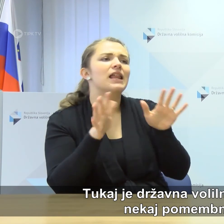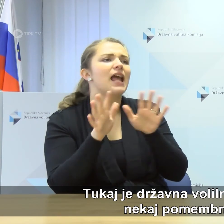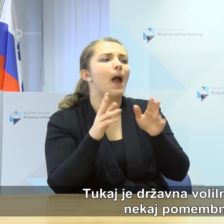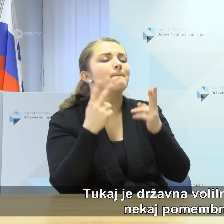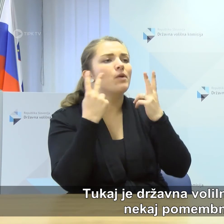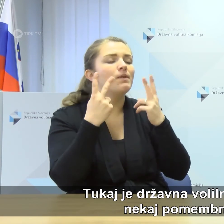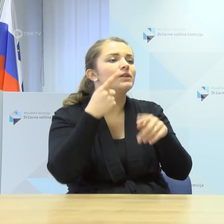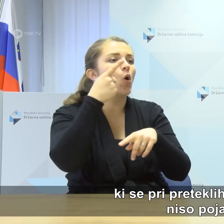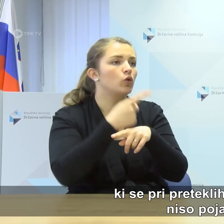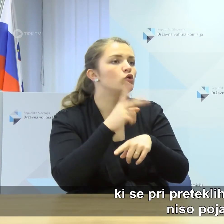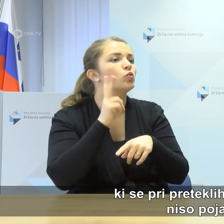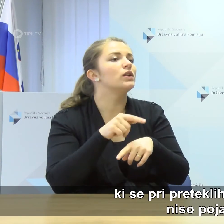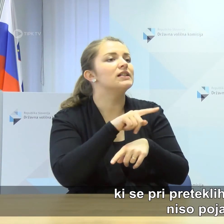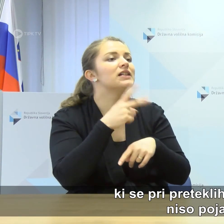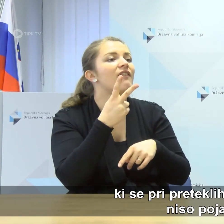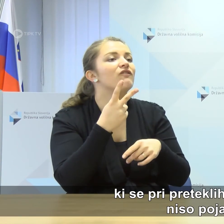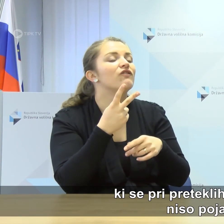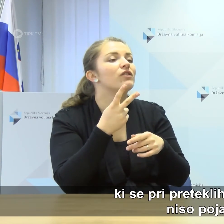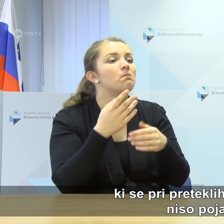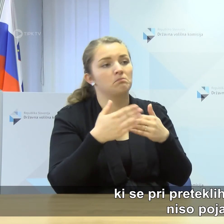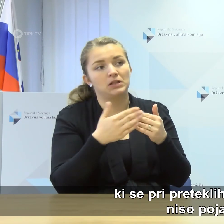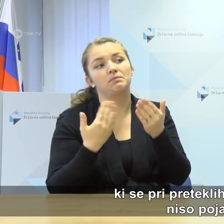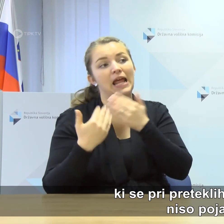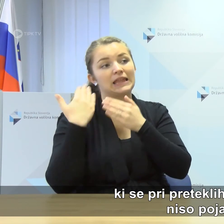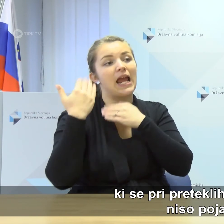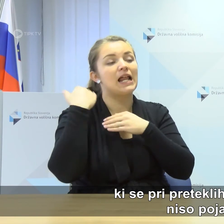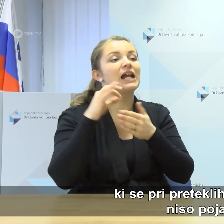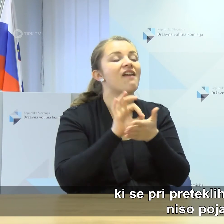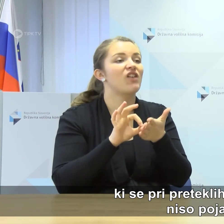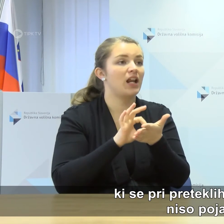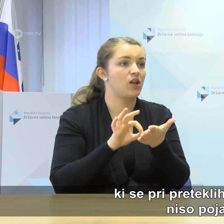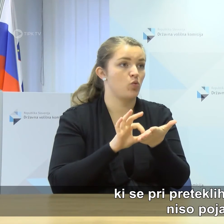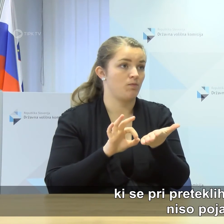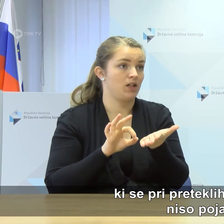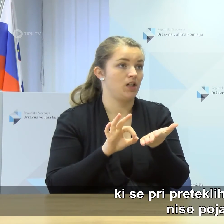v pri preteklih referendumih niso